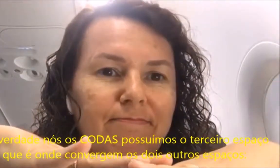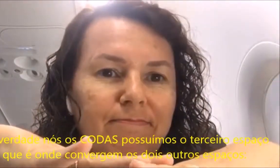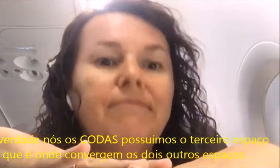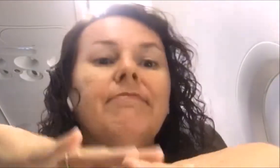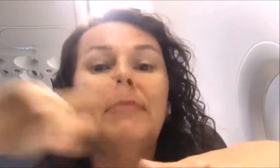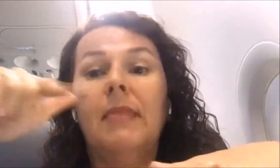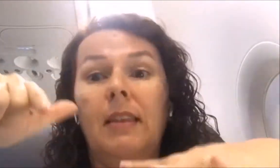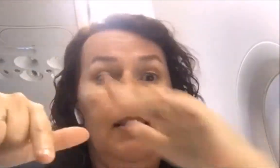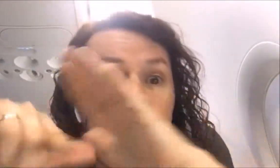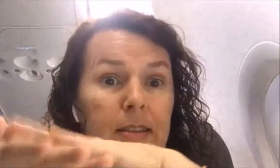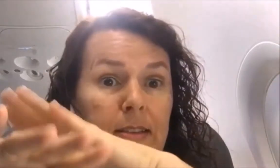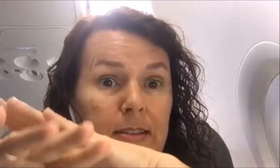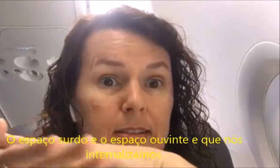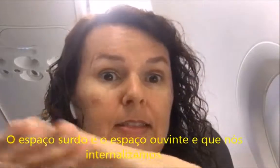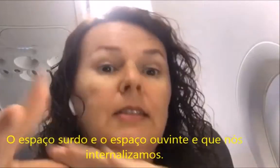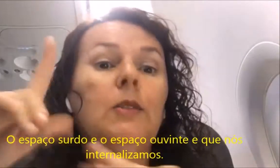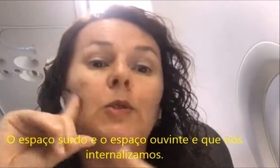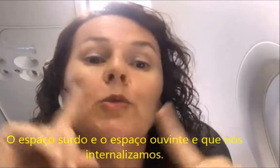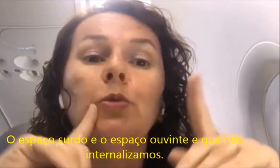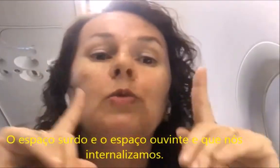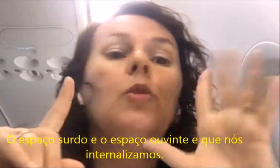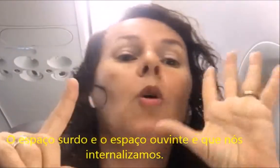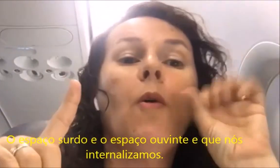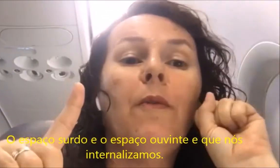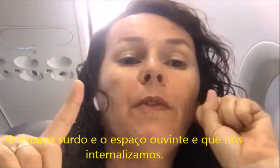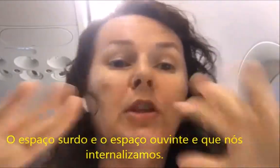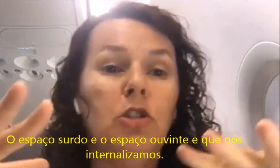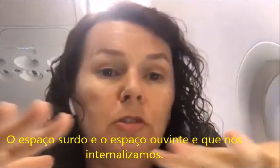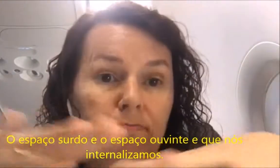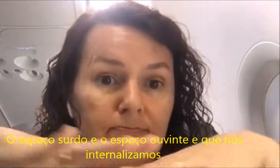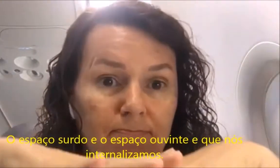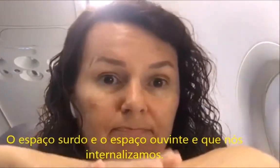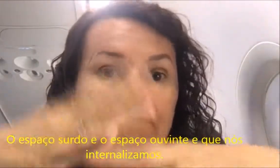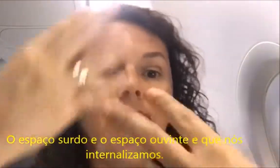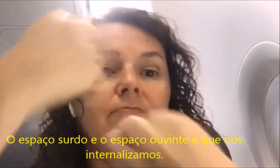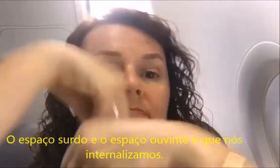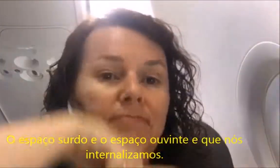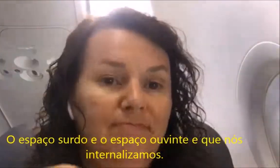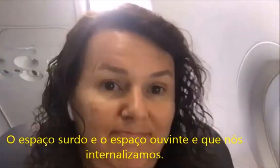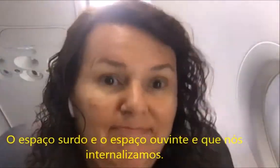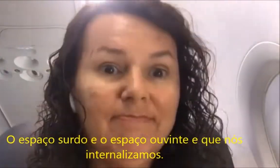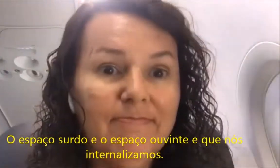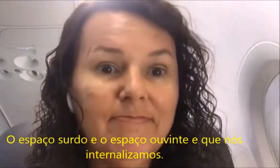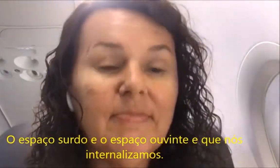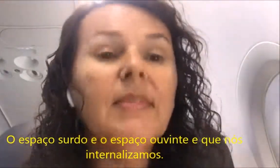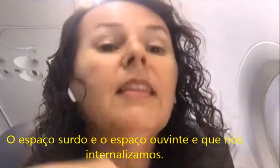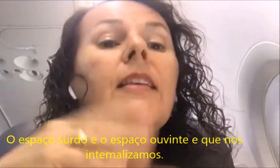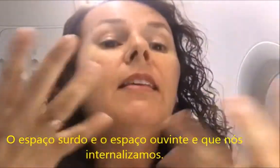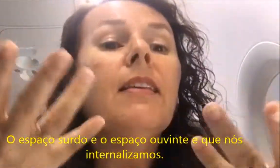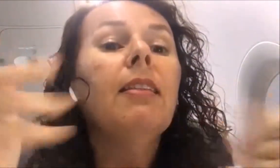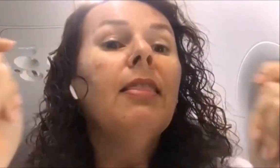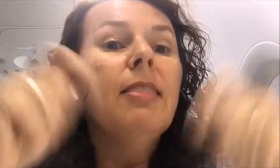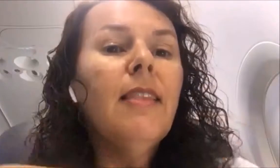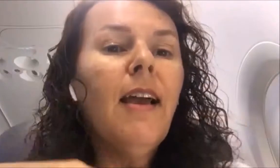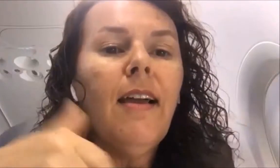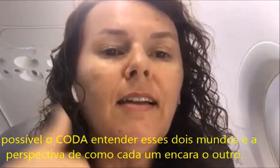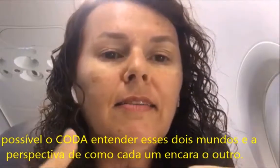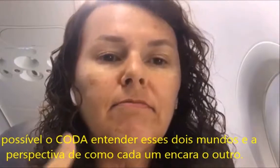outros espaços, o espaço surdo e o espaço ouvinte, e que nós internalizamos. É